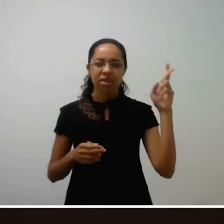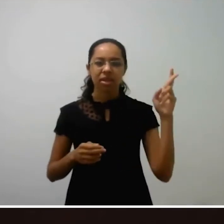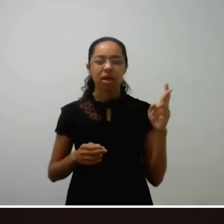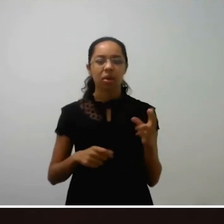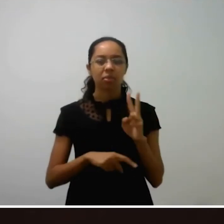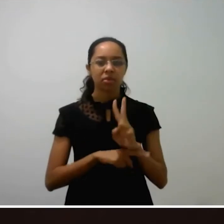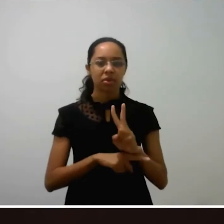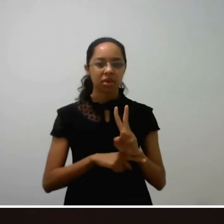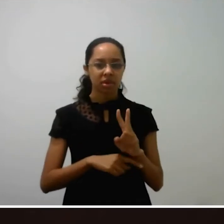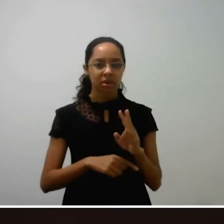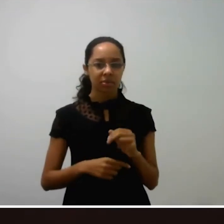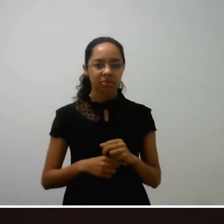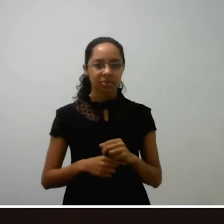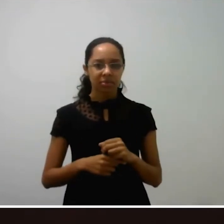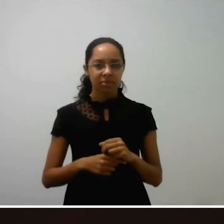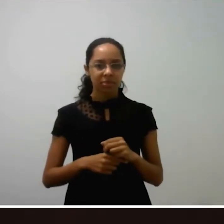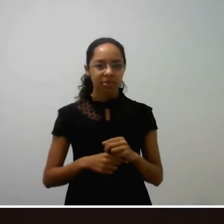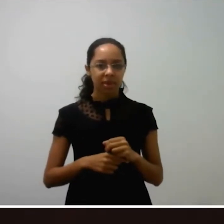da graça de Deus.